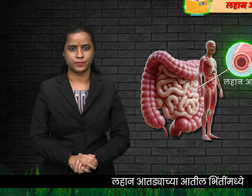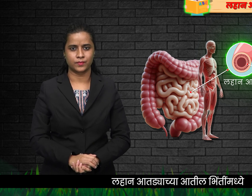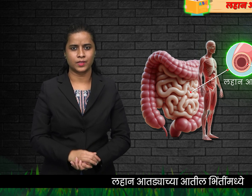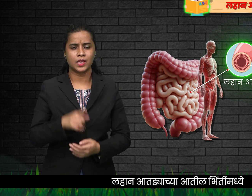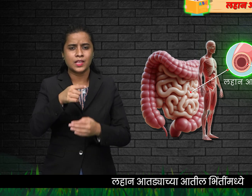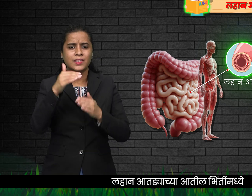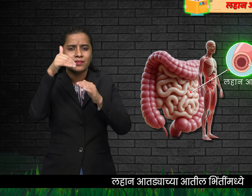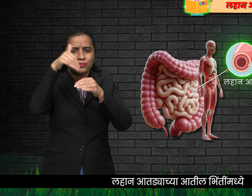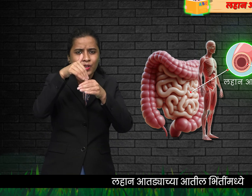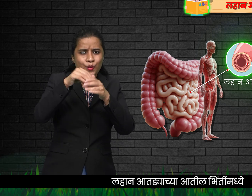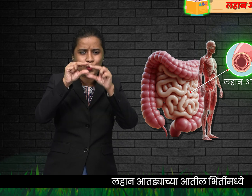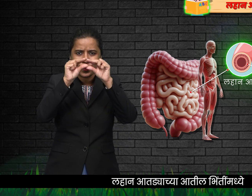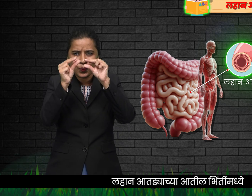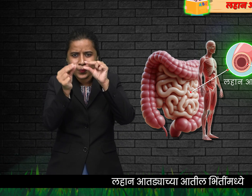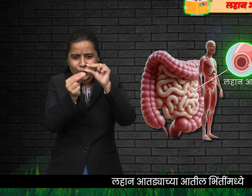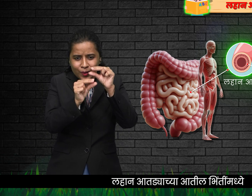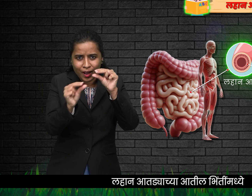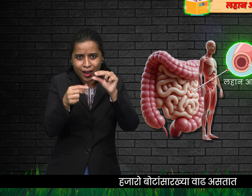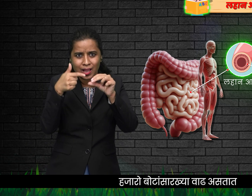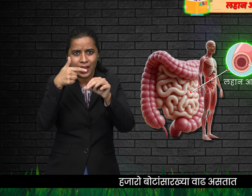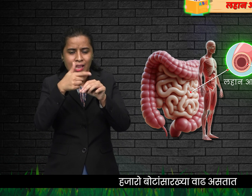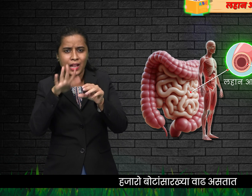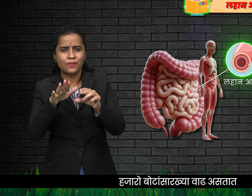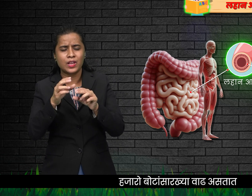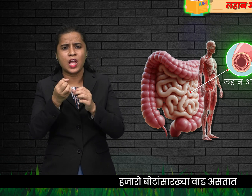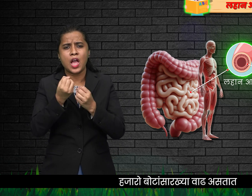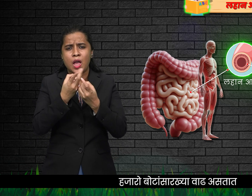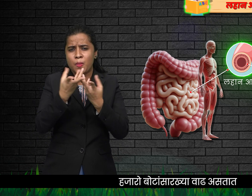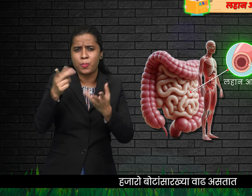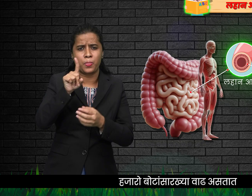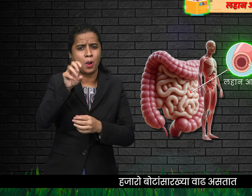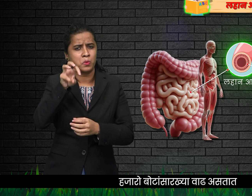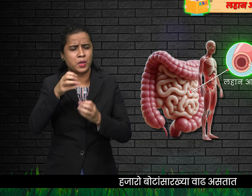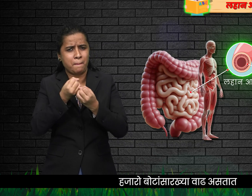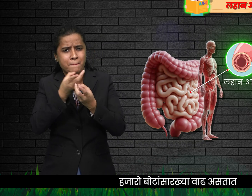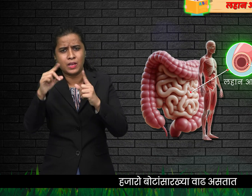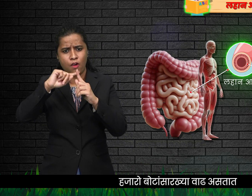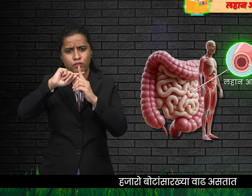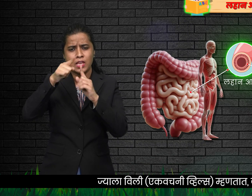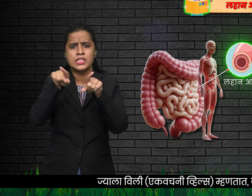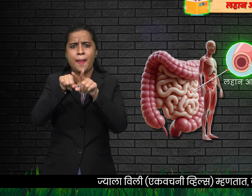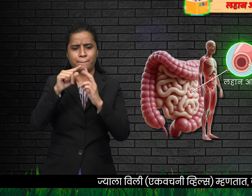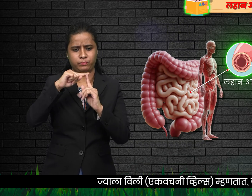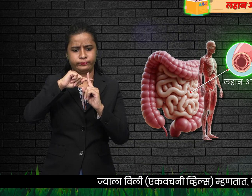लहान आतड्यांच्या आतील भिंतींमध्ये हजारो बोटांसारख्या वाढ